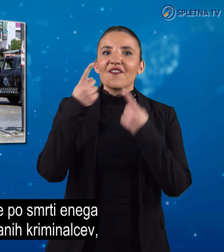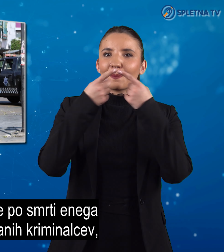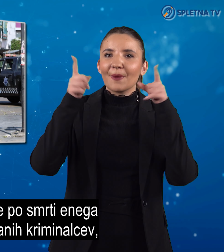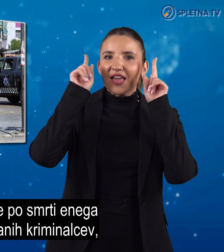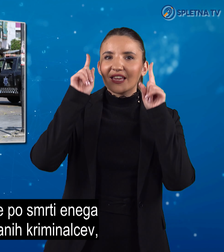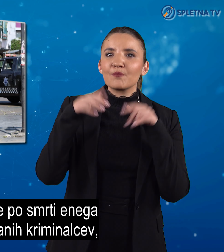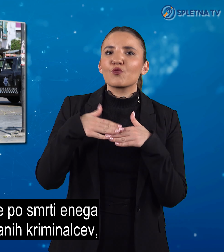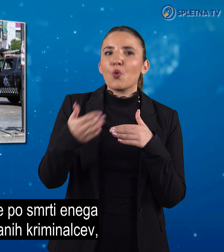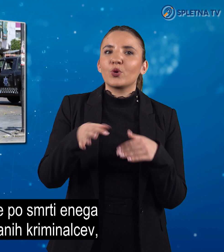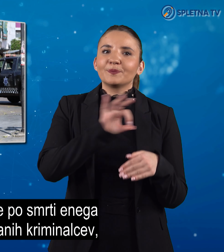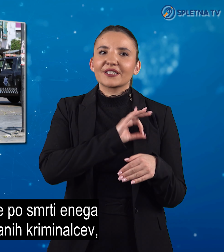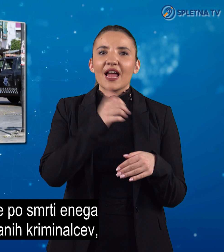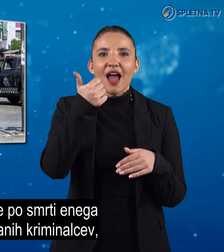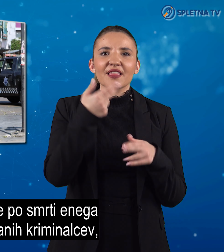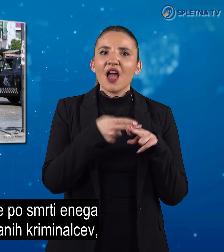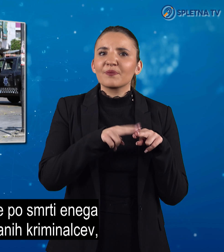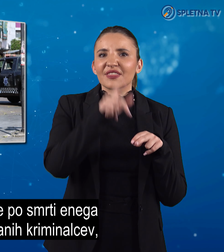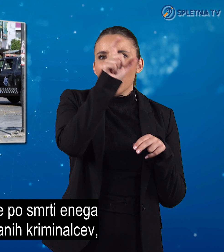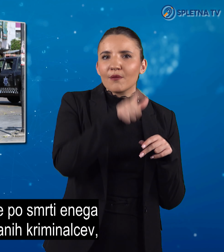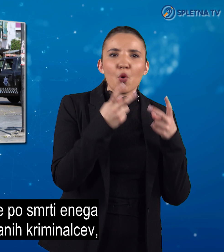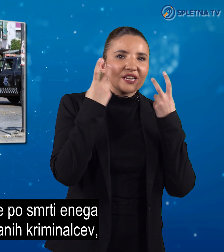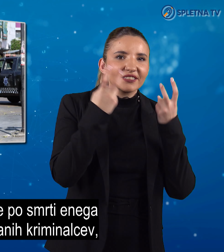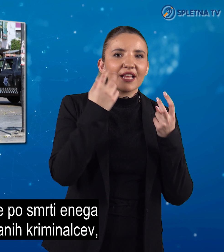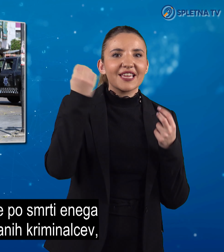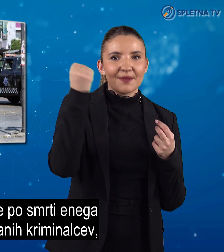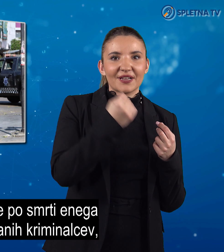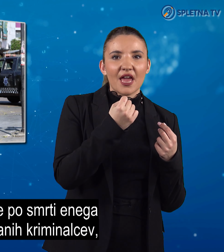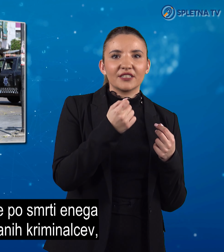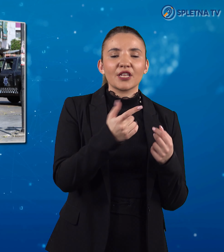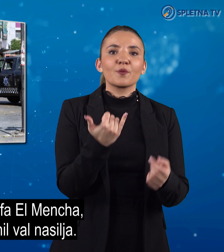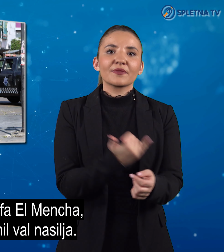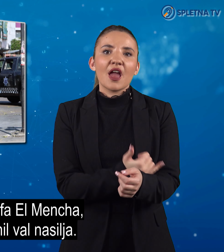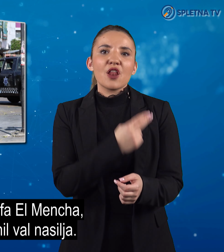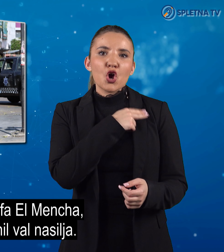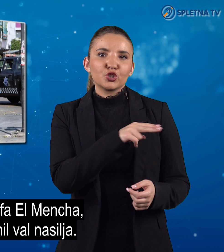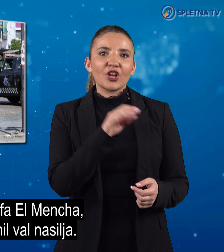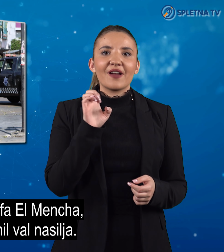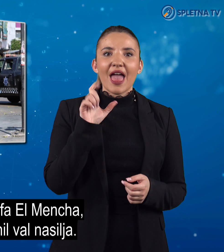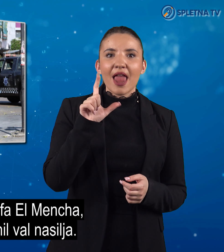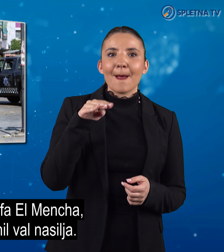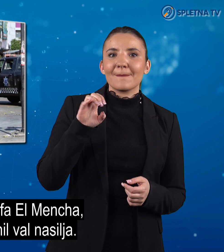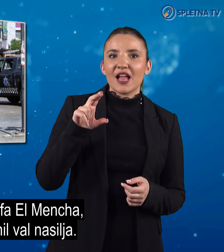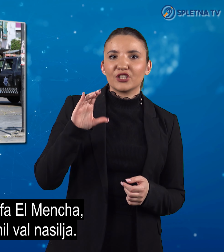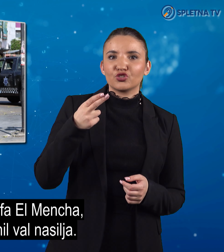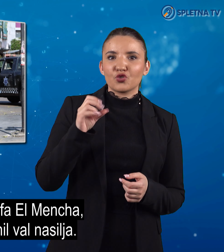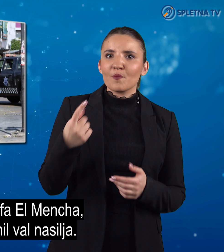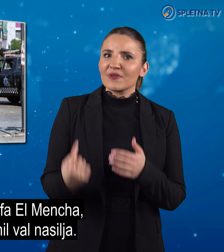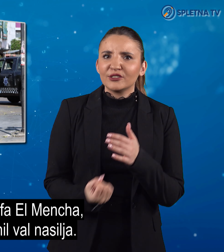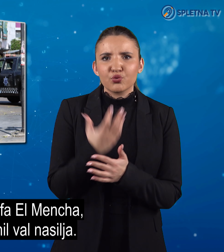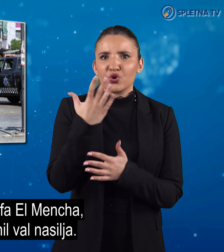V Mehiki je po smrti enega najbolj iskanih kriminalcev, narkošefa El Mencha, izbruhnil val